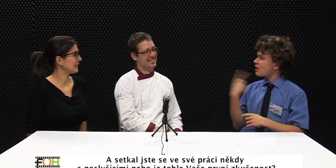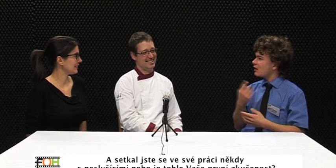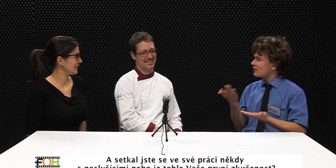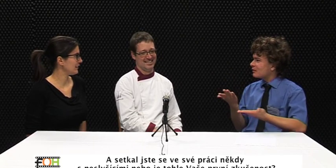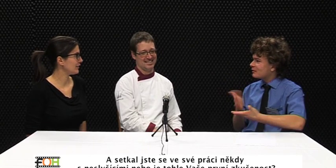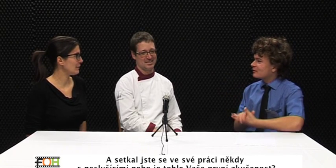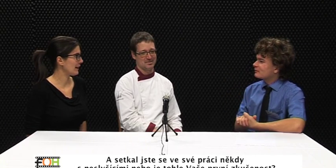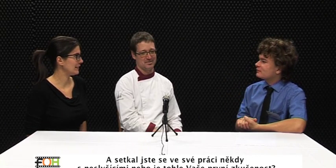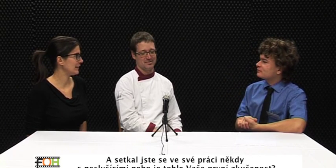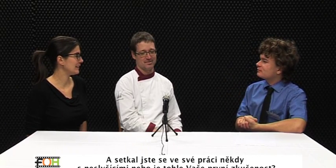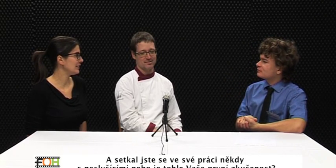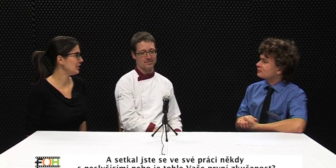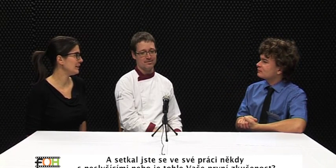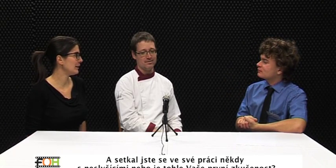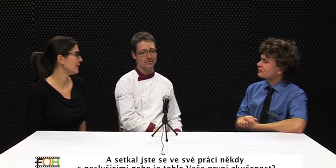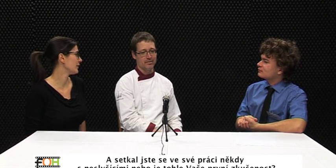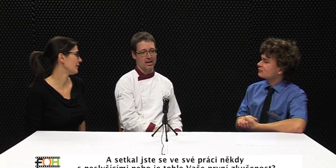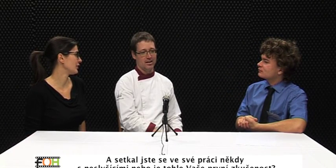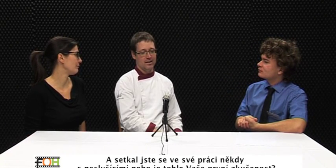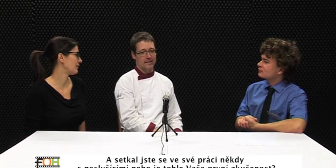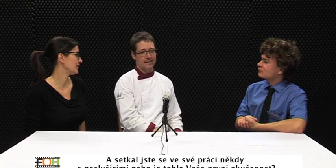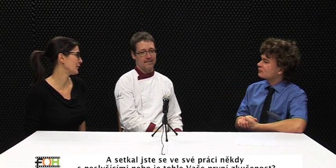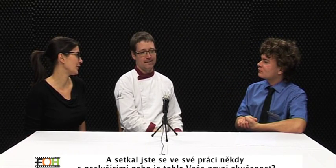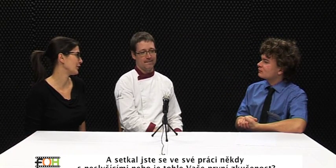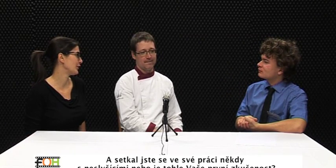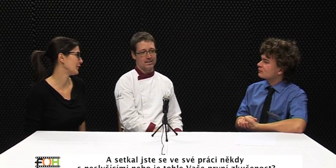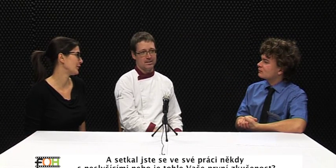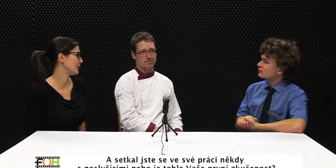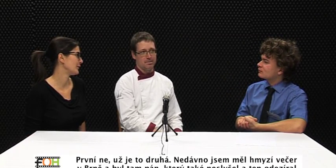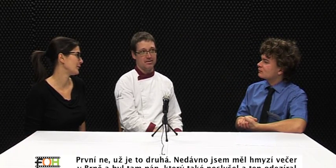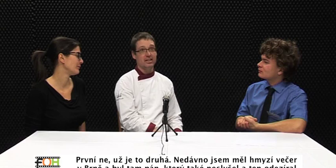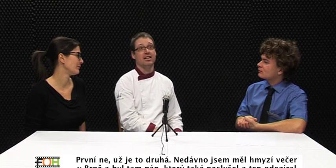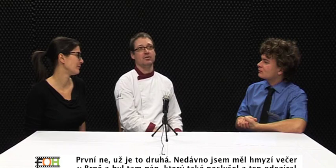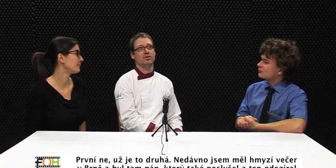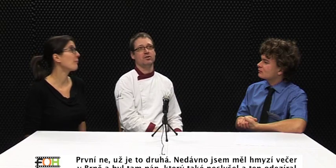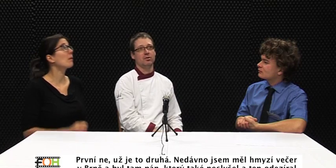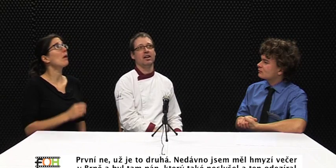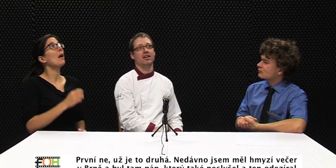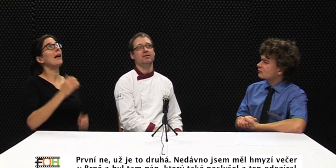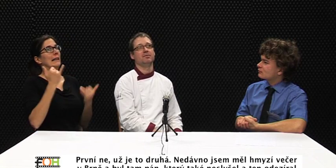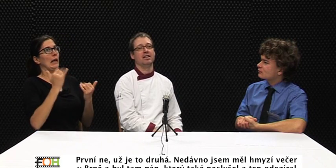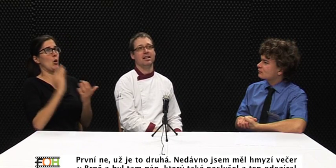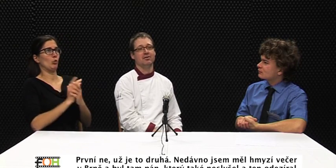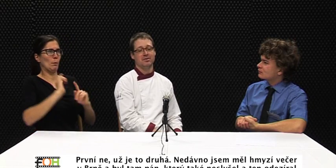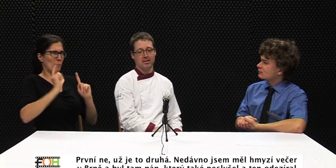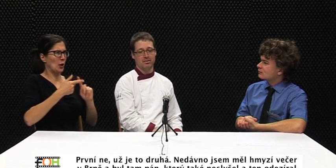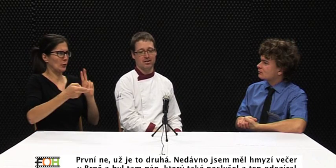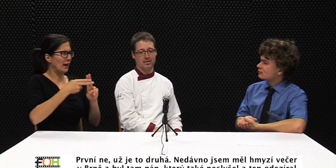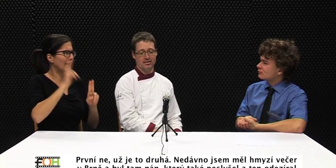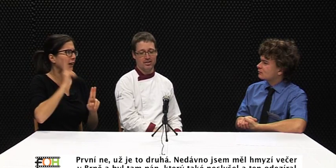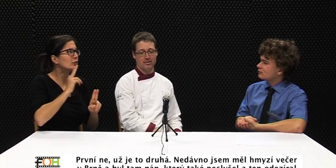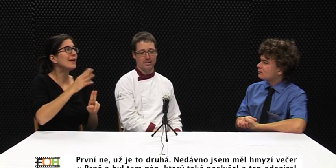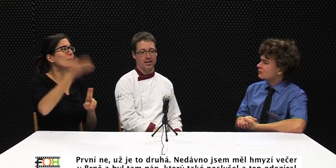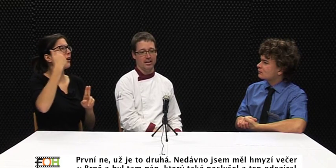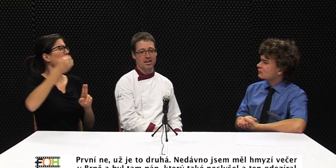A setkal jste se ve své práci někdy s neslyšícími, nebo je tohle vaše první zkušenost? První ne, už je to druhá. Nedávno jsem měl